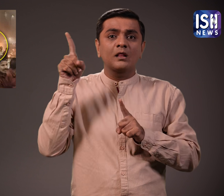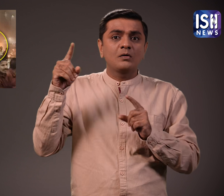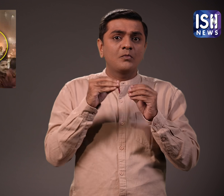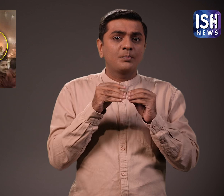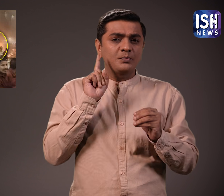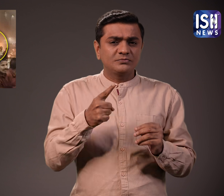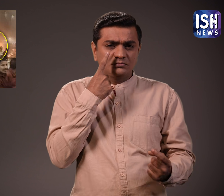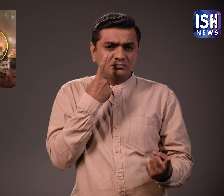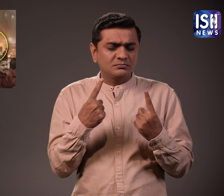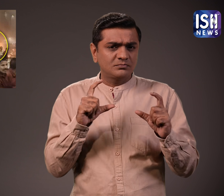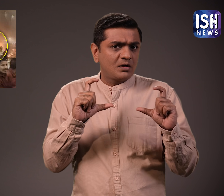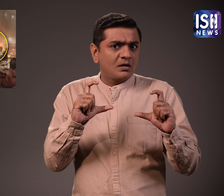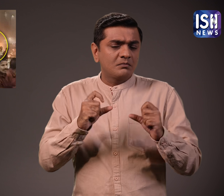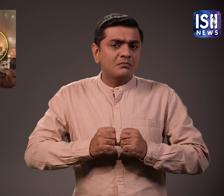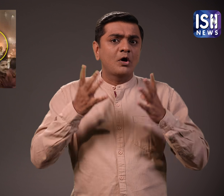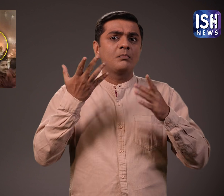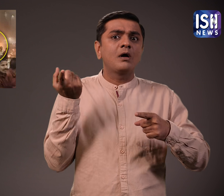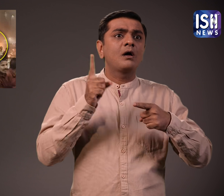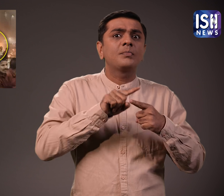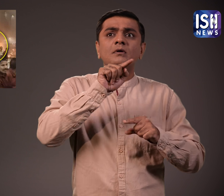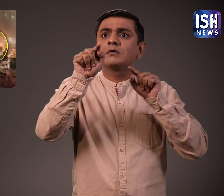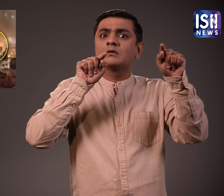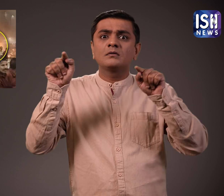बाद दिल्ली और मुंबई में सुरक्षा बढ़ा दी गई है